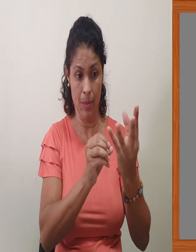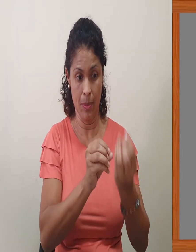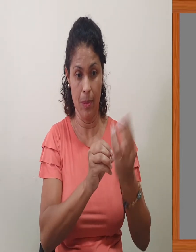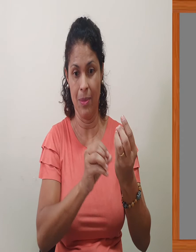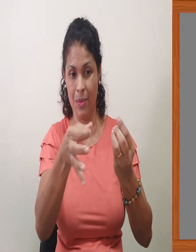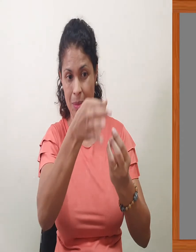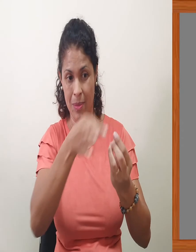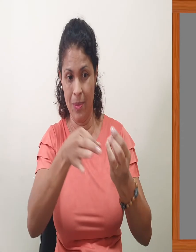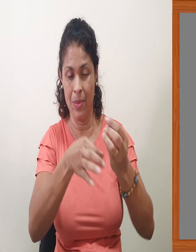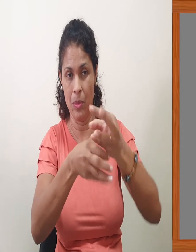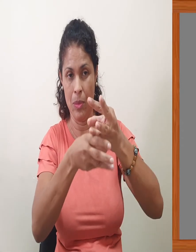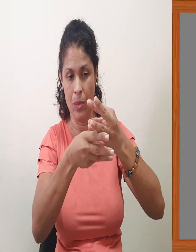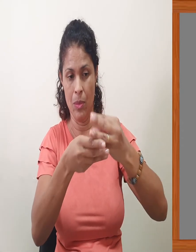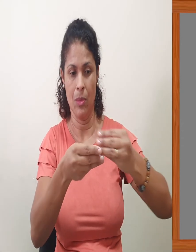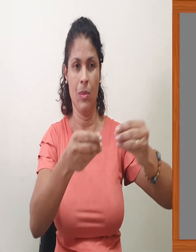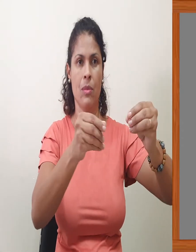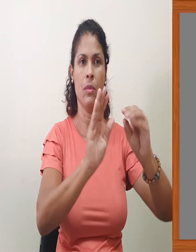ativação de uma caspase 9.